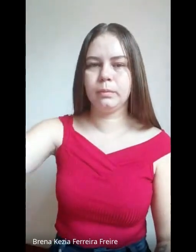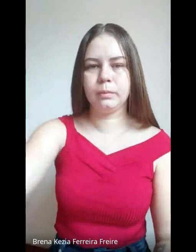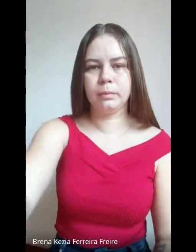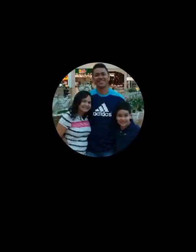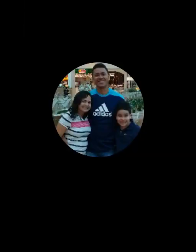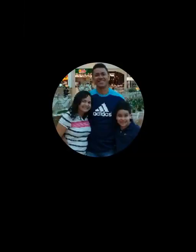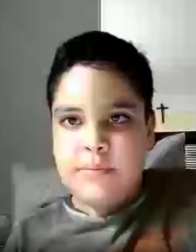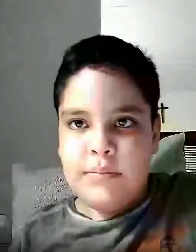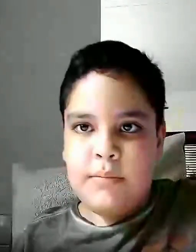Ô, tia. Oi, amor.